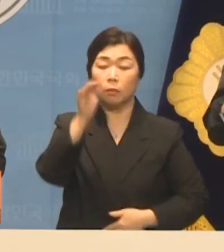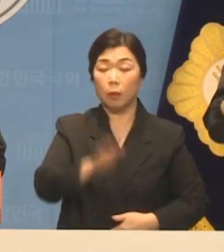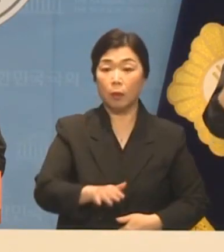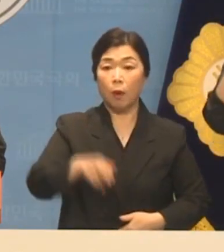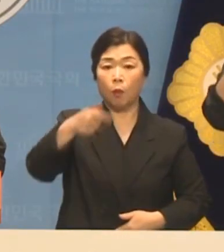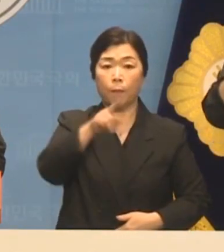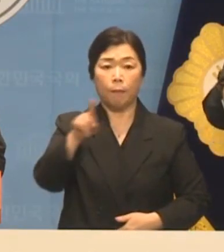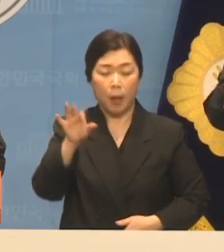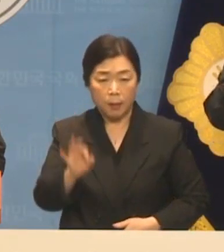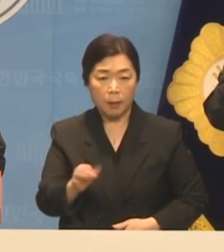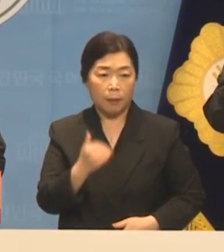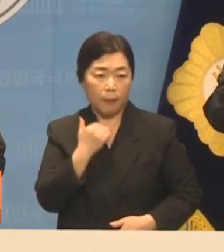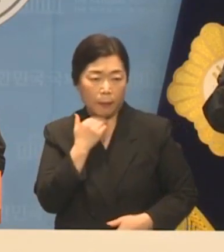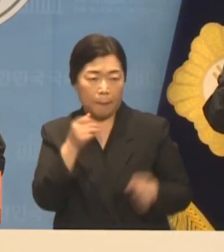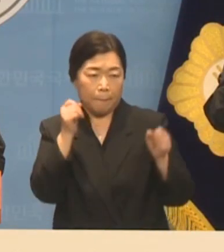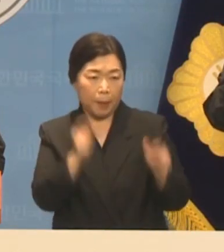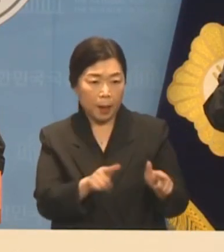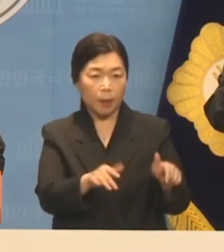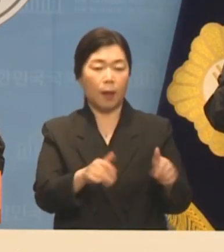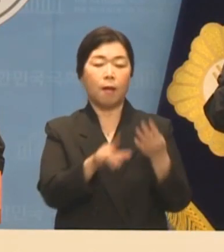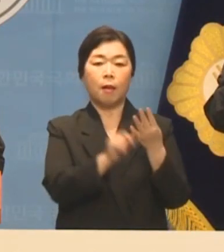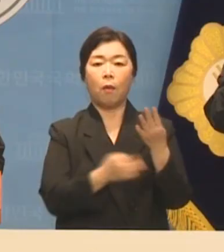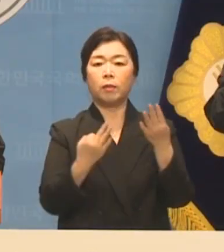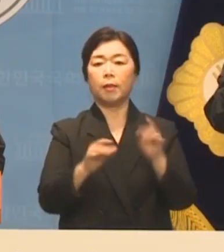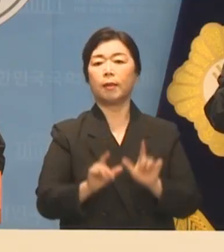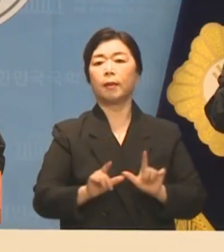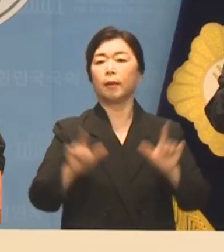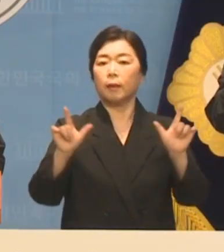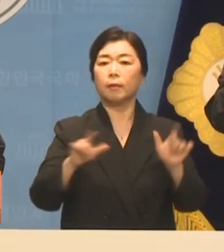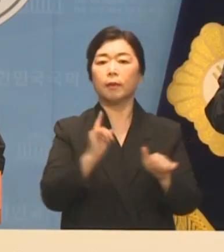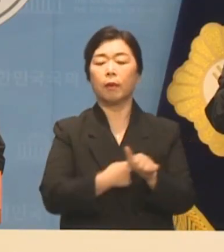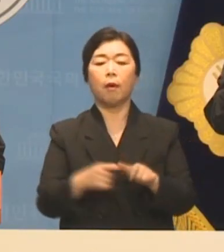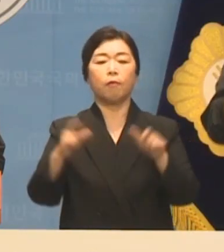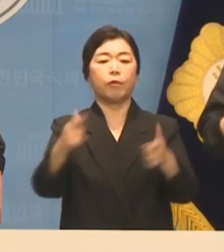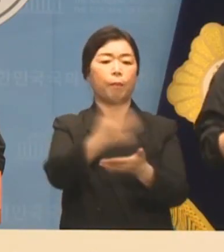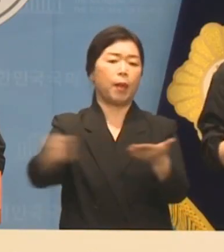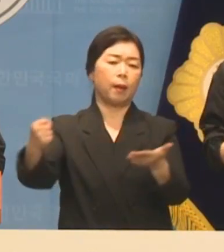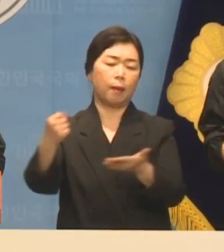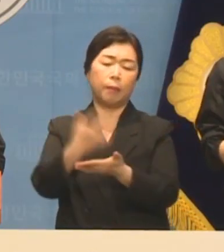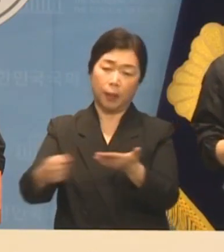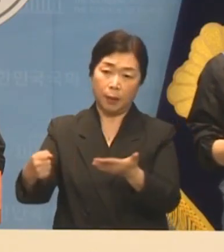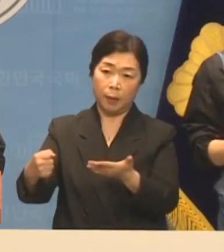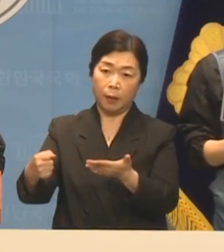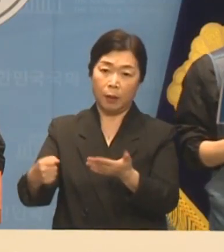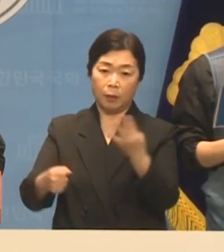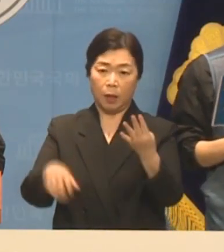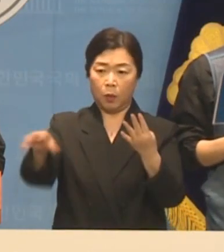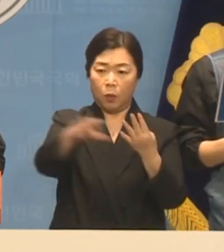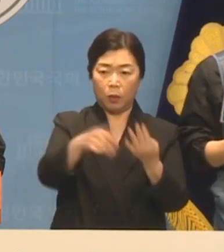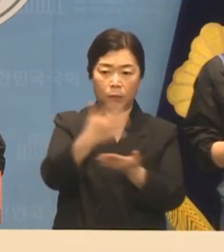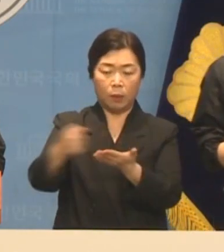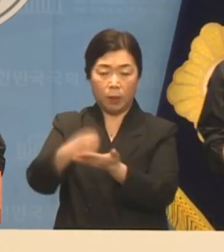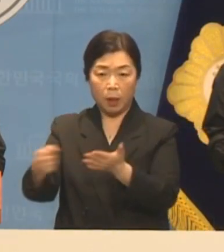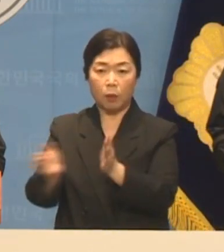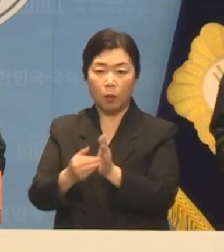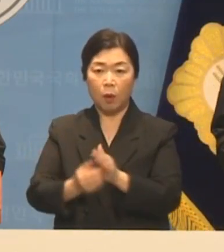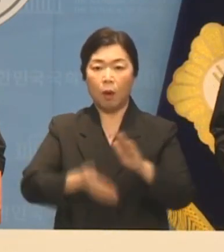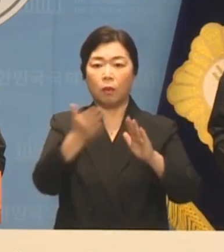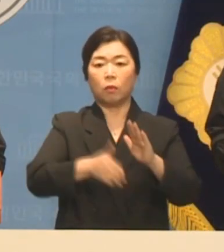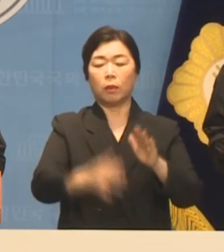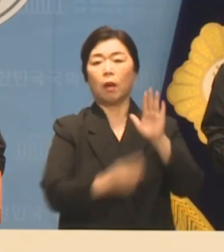쿠팡은 이를 기다리고 있었던 것처럼 4월 14일자로 구역을 회수하고 그 구역을 공개 입찰에